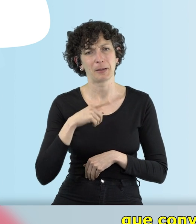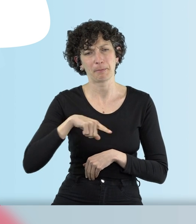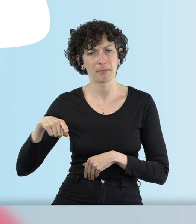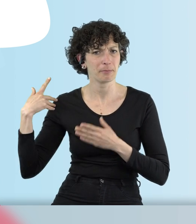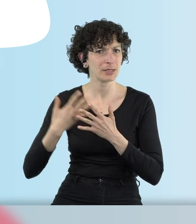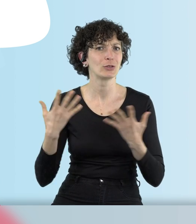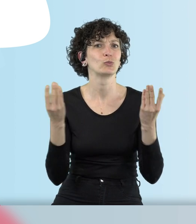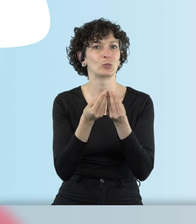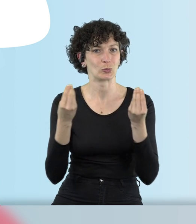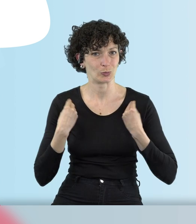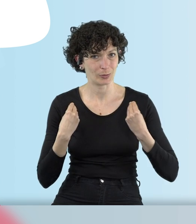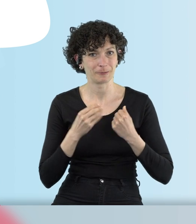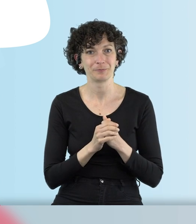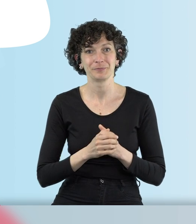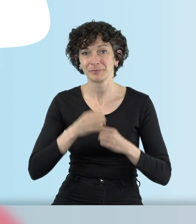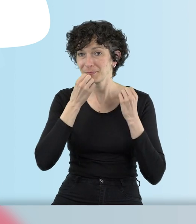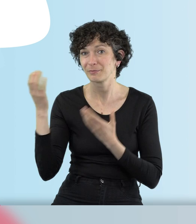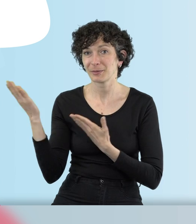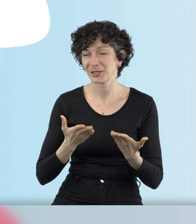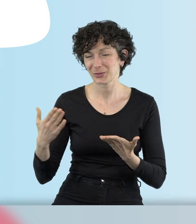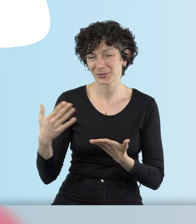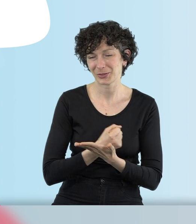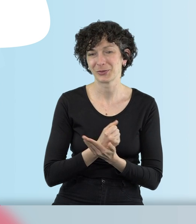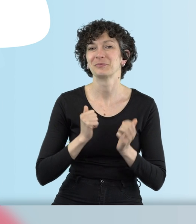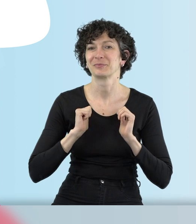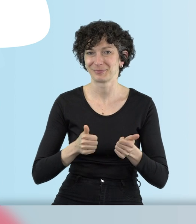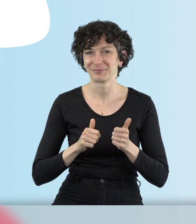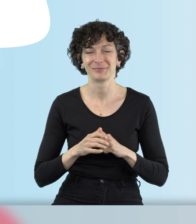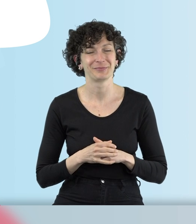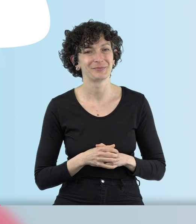varios meses. Bienvenidos a todos y vamos allá.